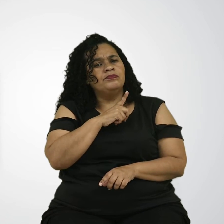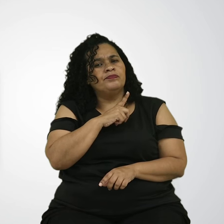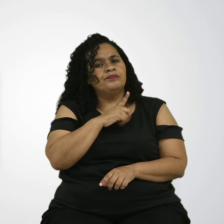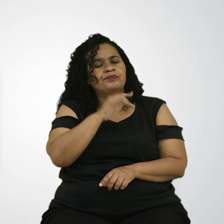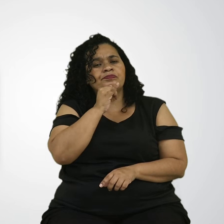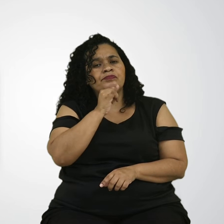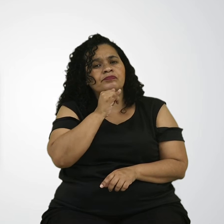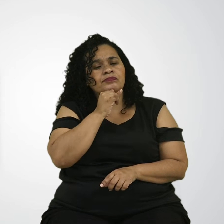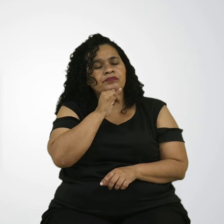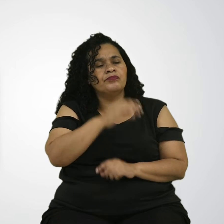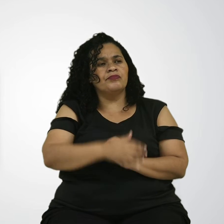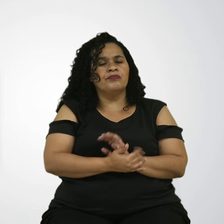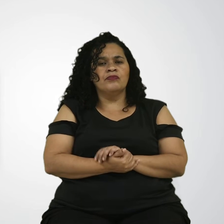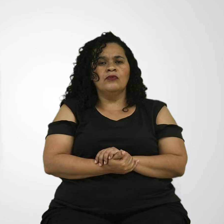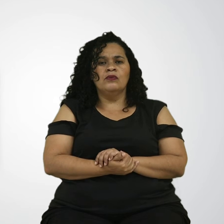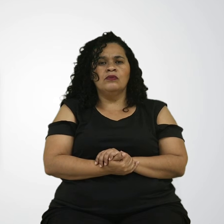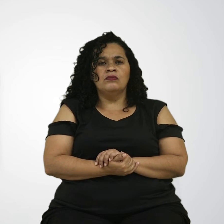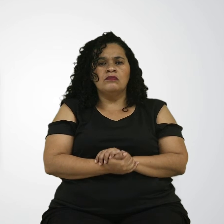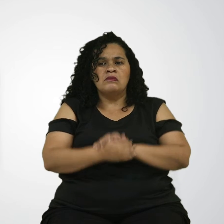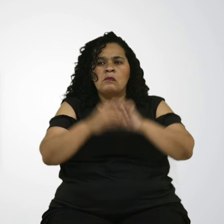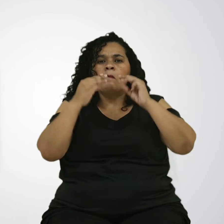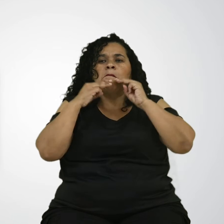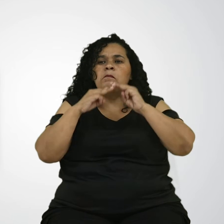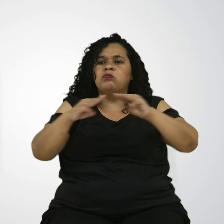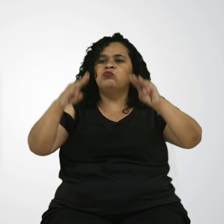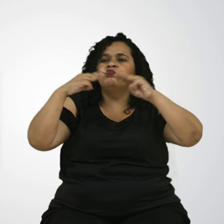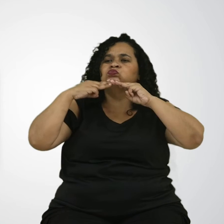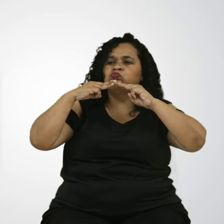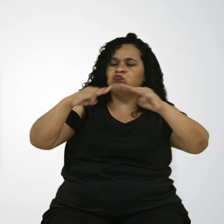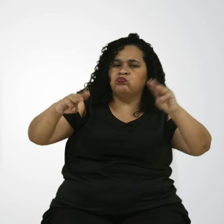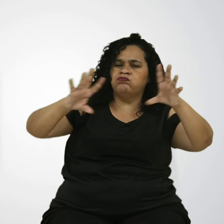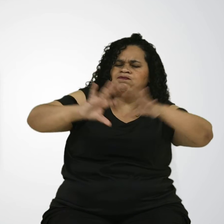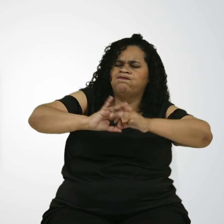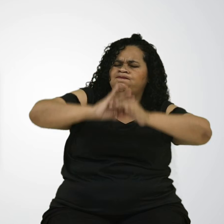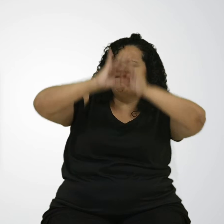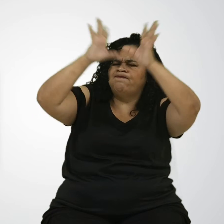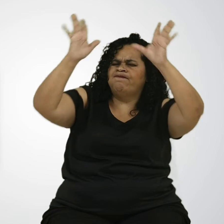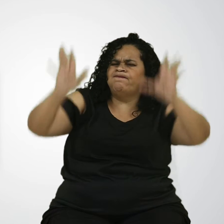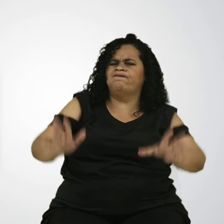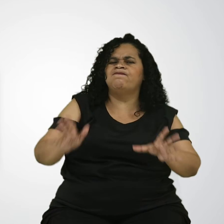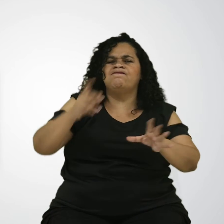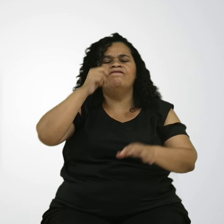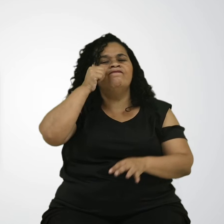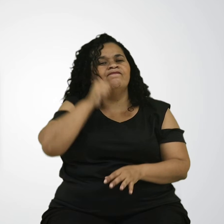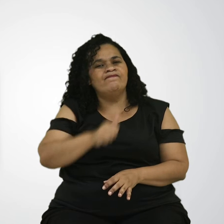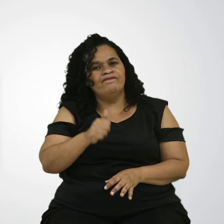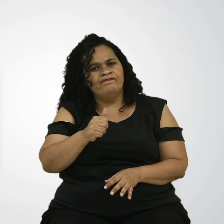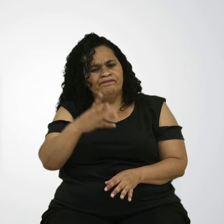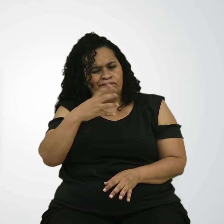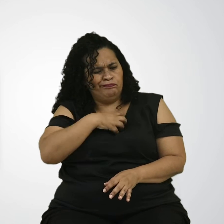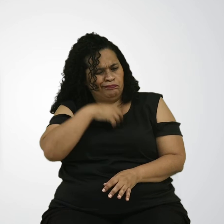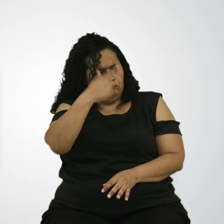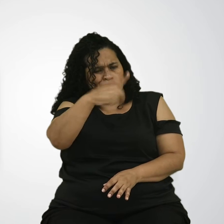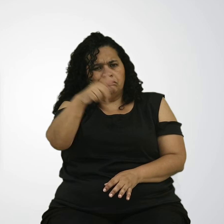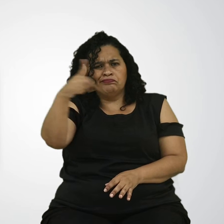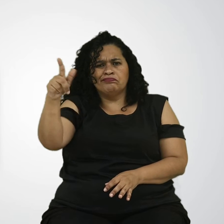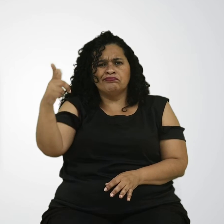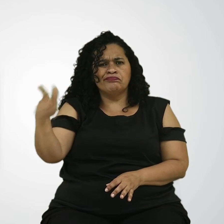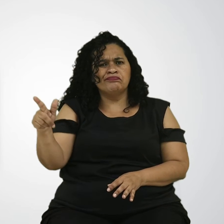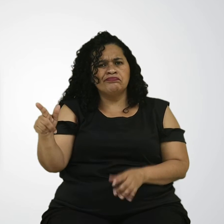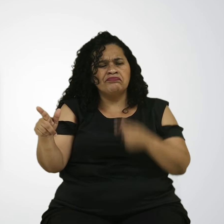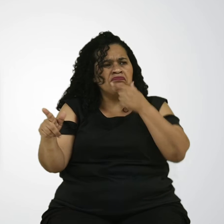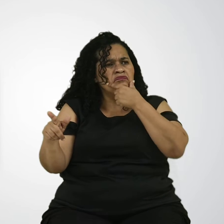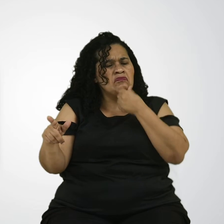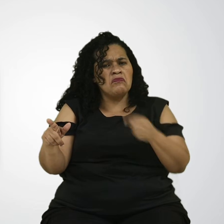Uma mensagem de libertação feminina que não faz o menor sentido, onde o homem ele simplesmente